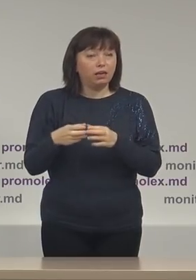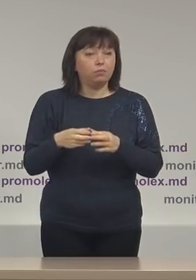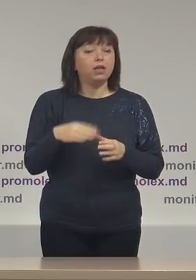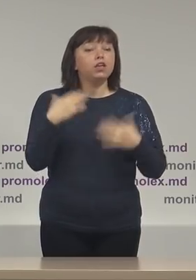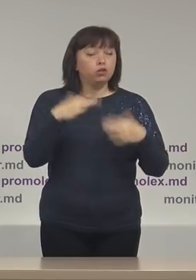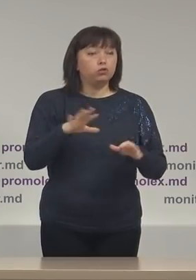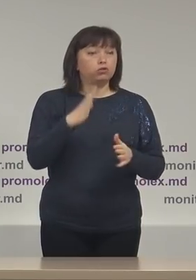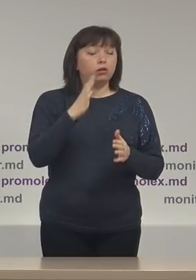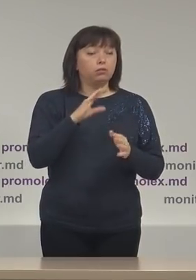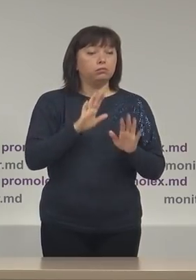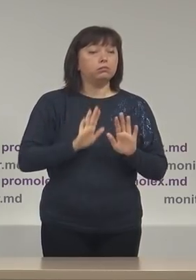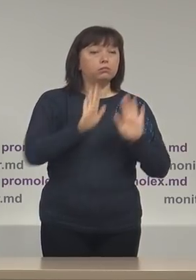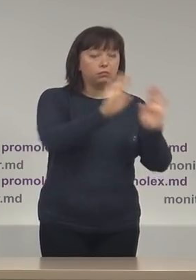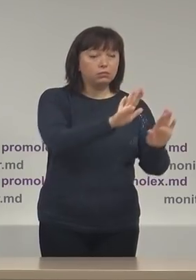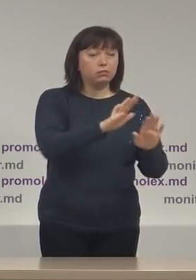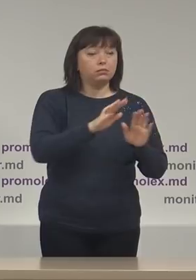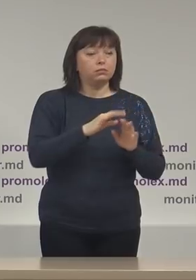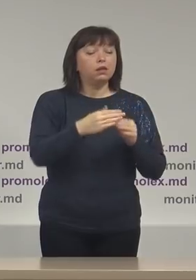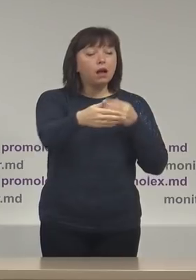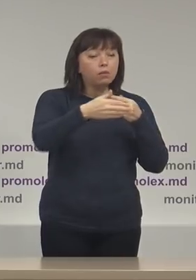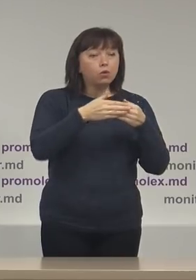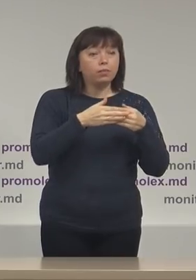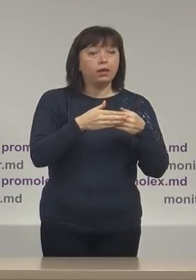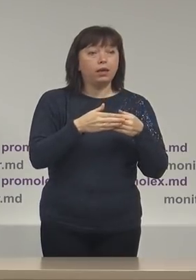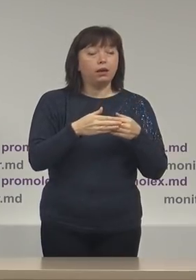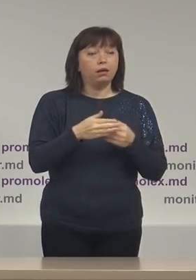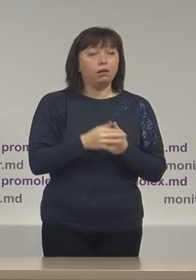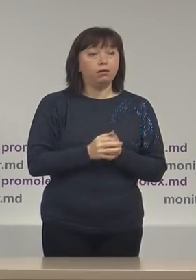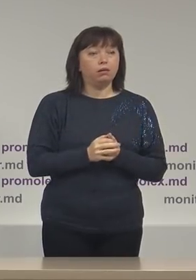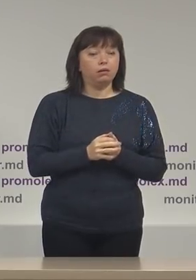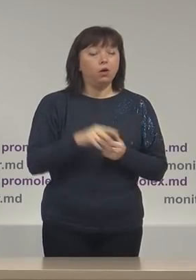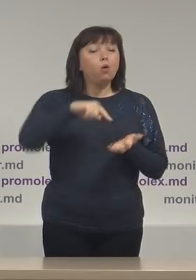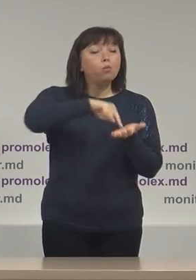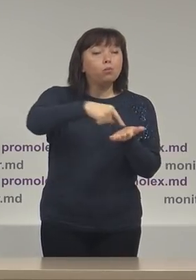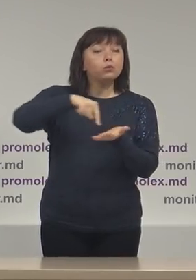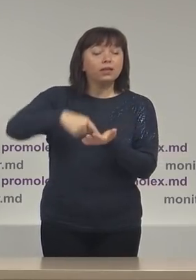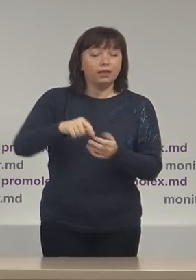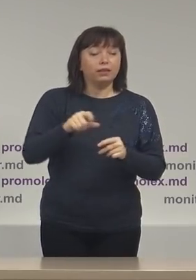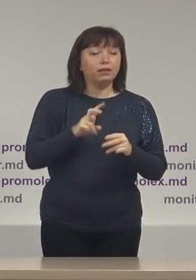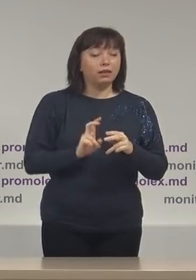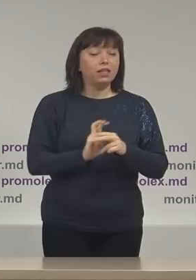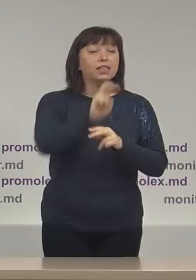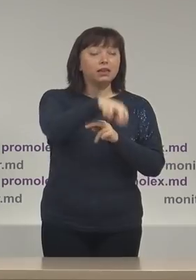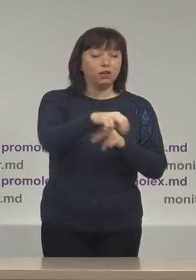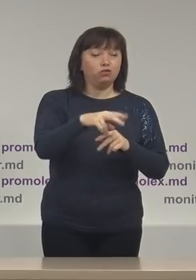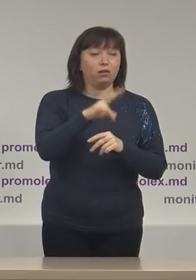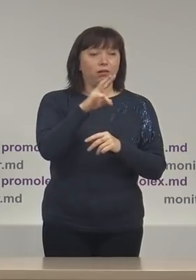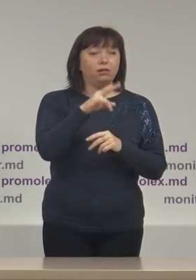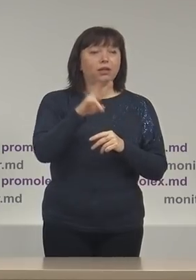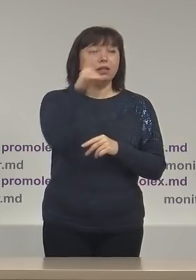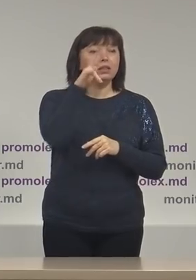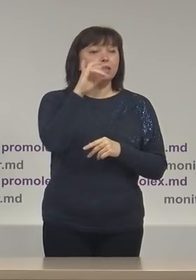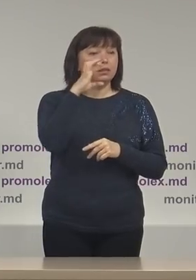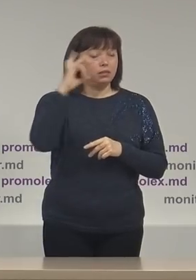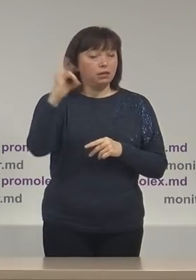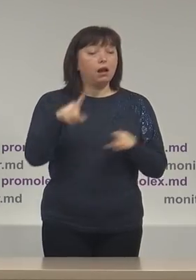sunt amplasate la imediata apropiere de punctele de trecere peste Nistru, așa încât să